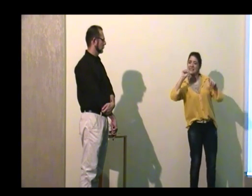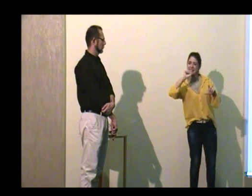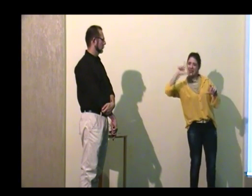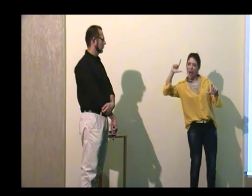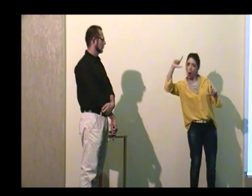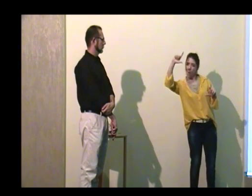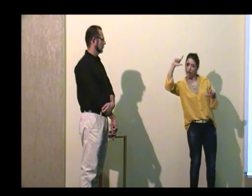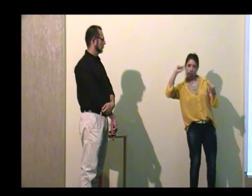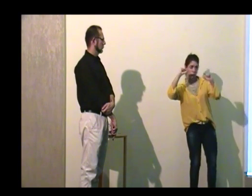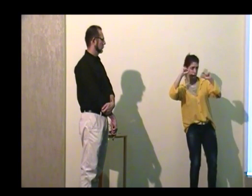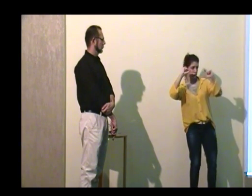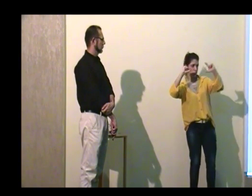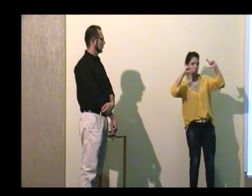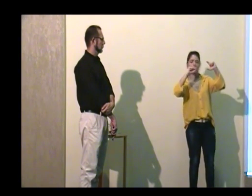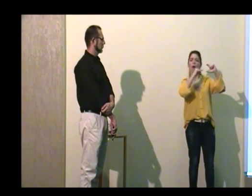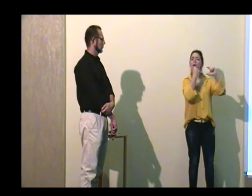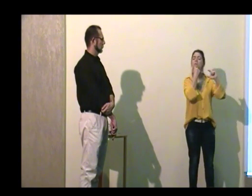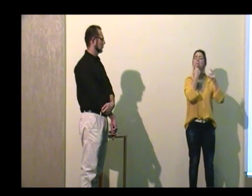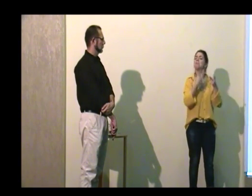doce.